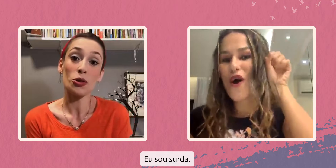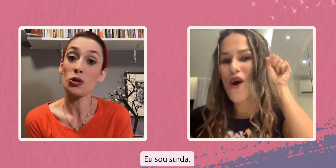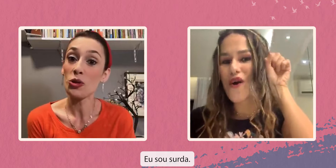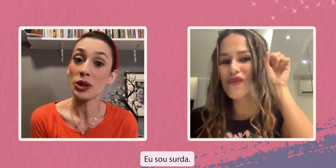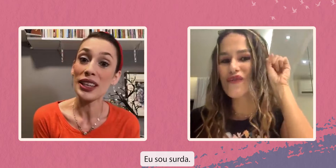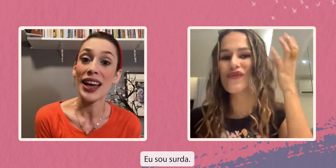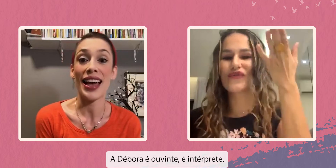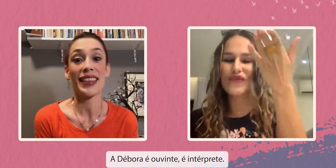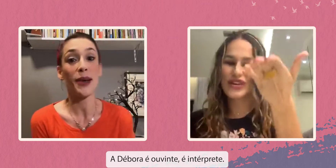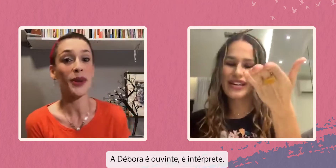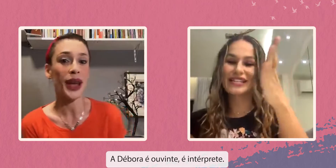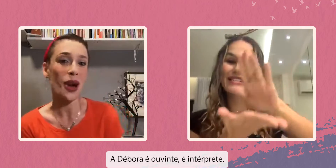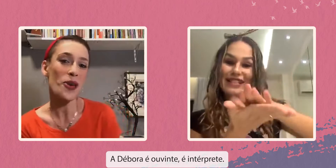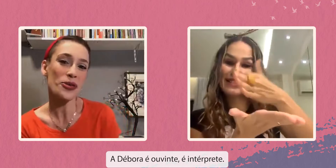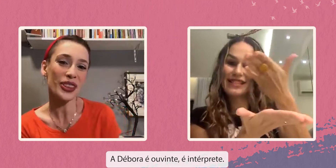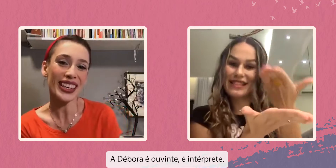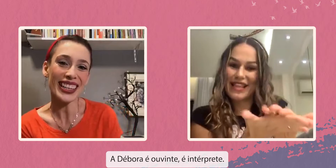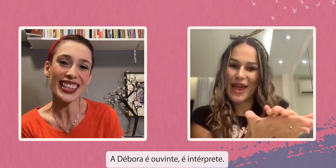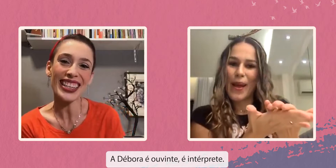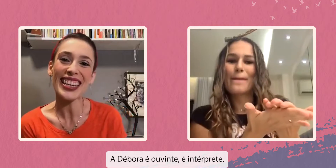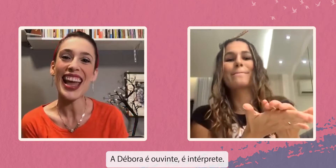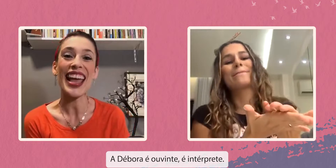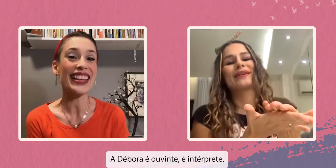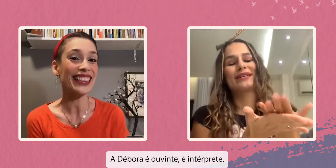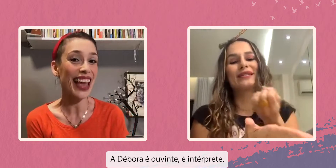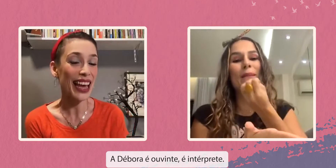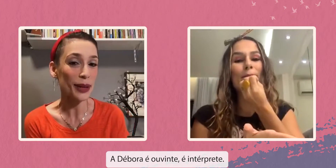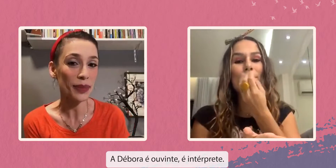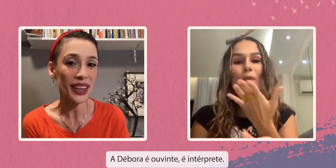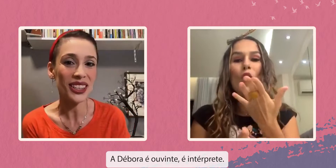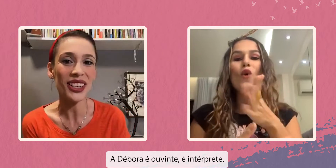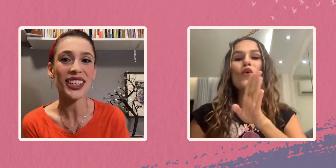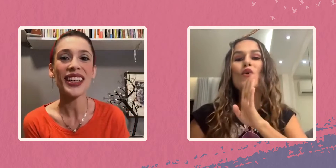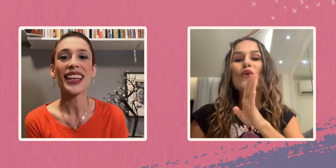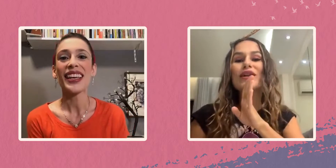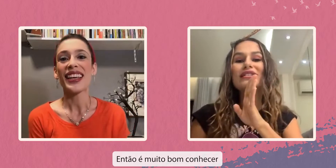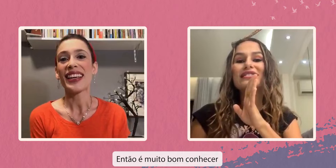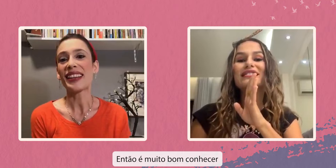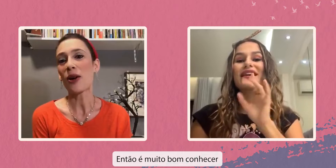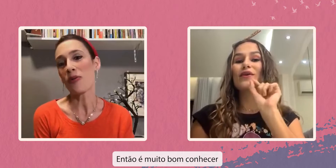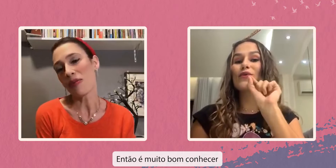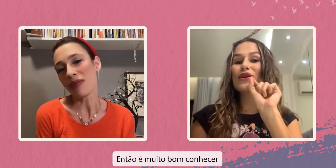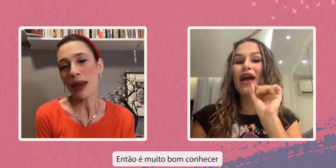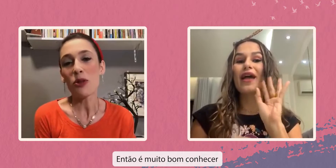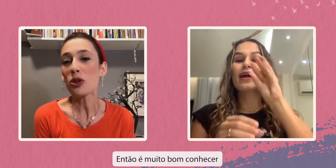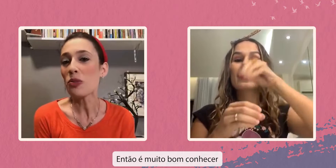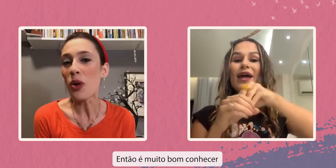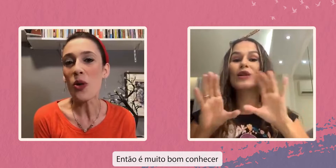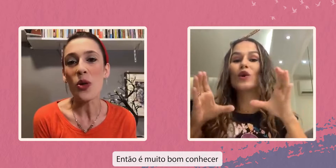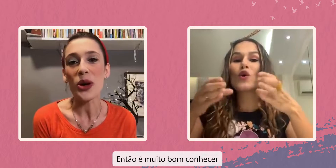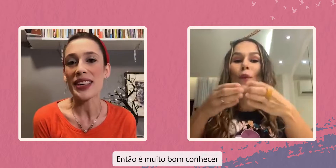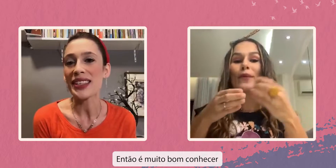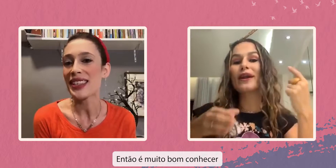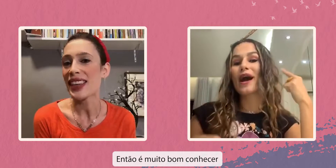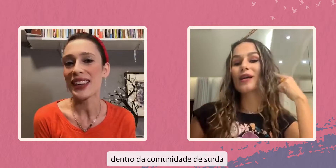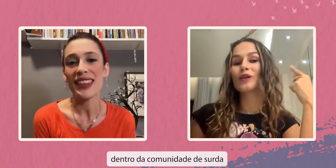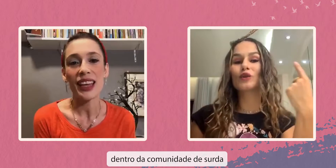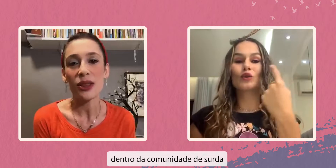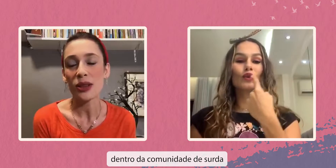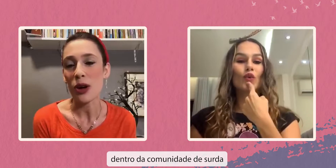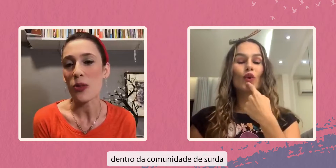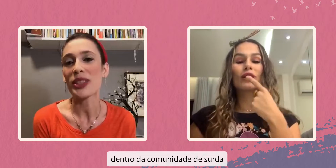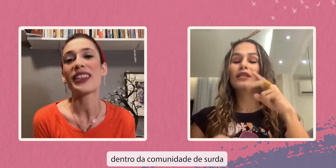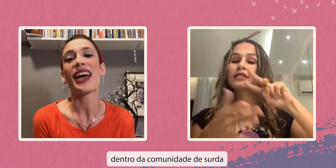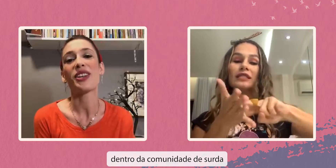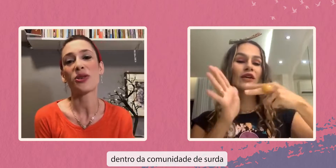Eu sou surda, a Débora é ouvinte, é intérprete. Então, é muito bom conhecer